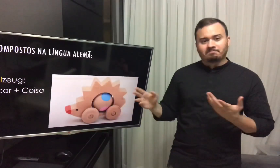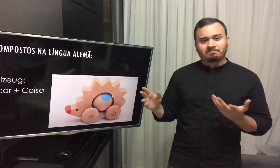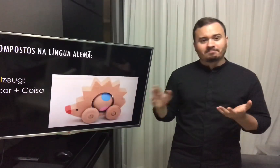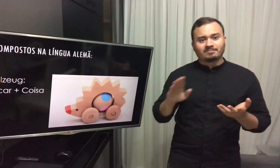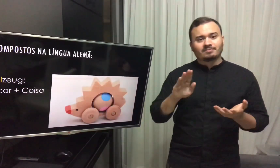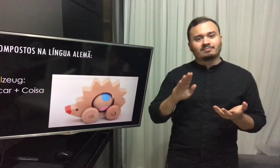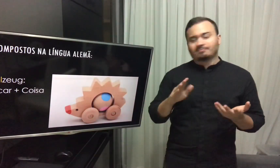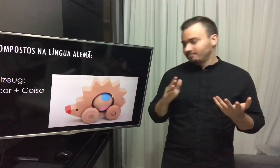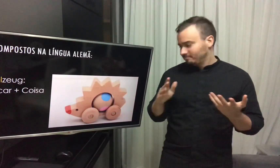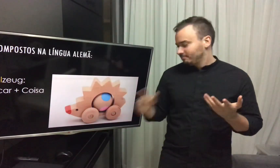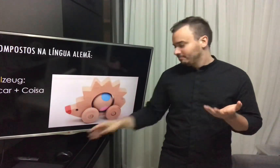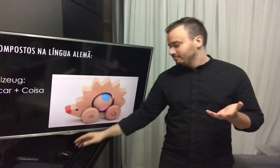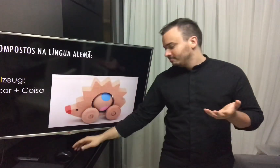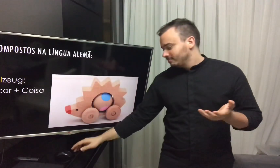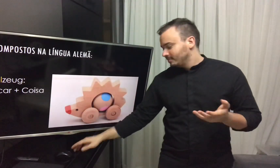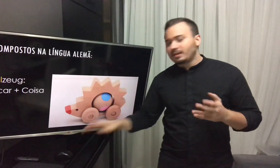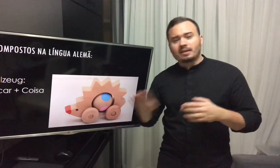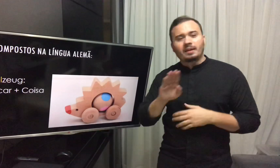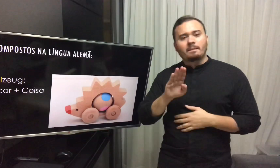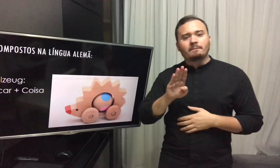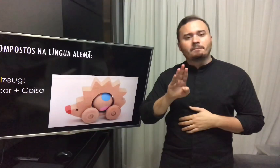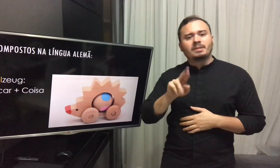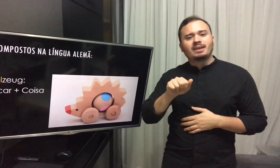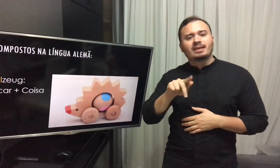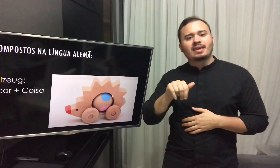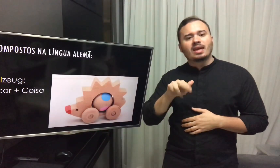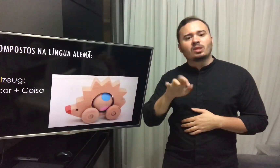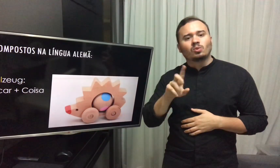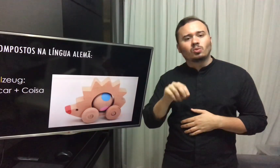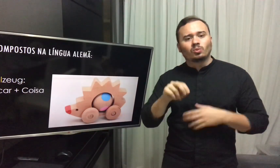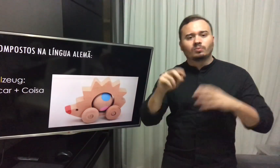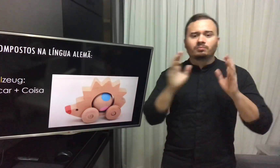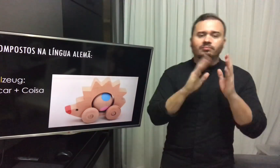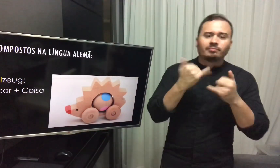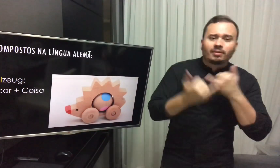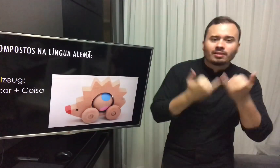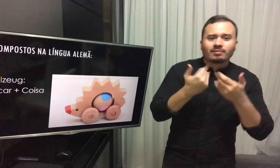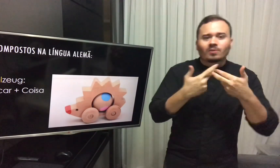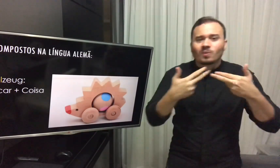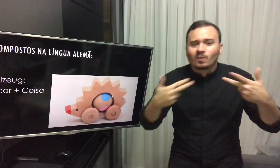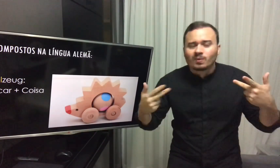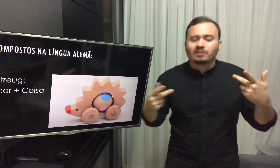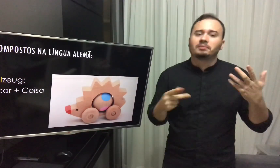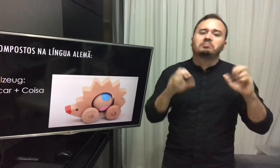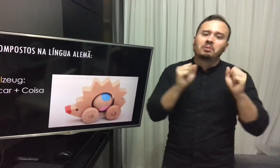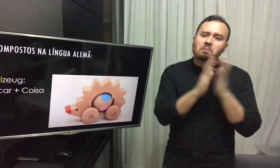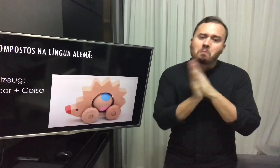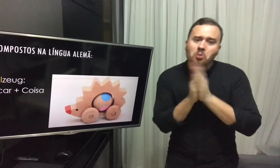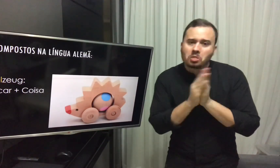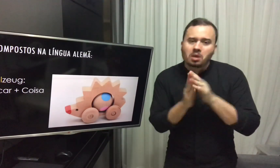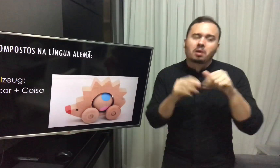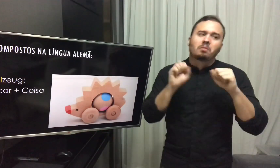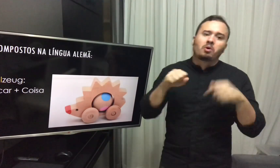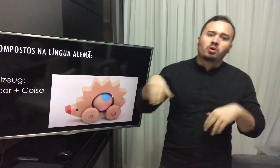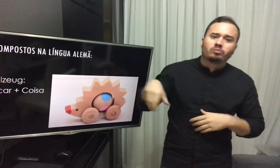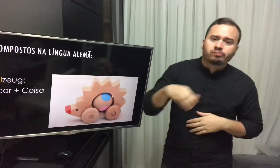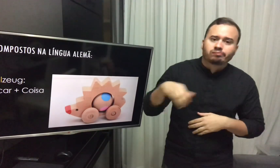Um brinquedo. Pode ser qualquer coisa, um boneco, ou